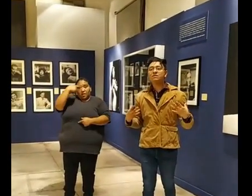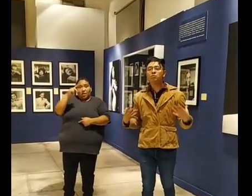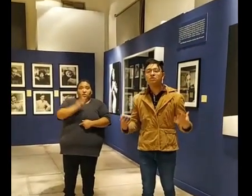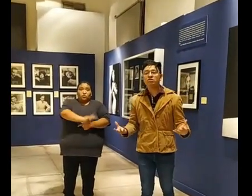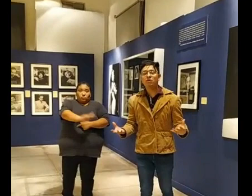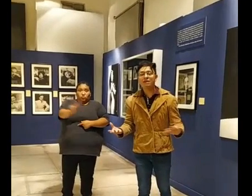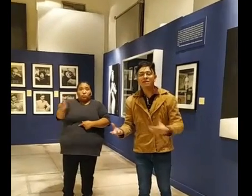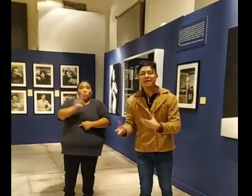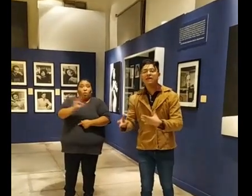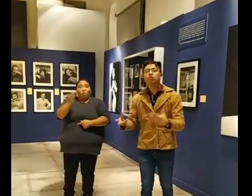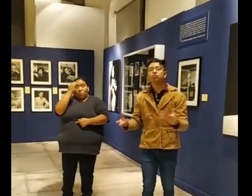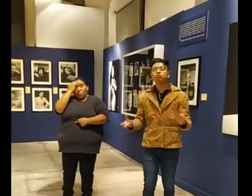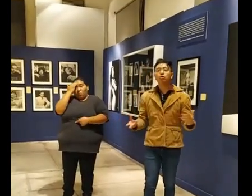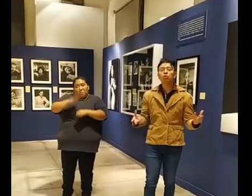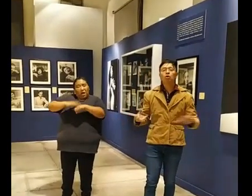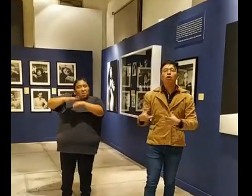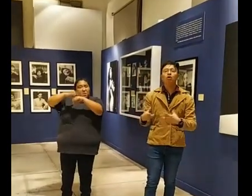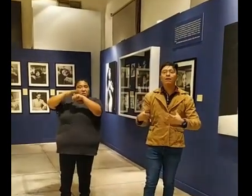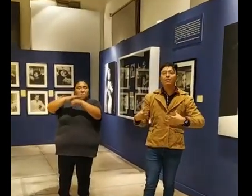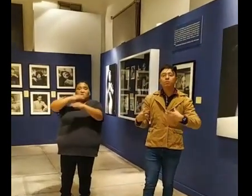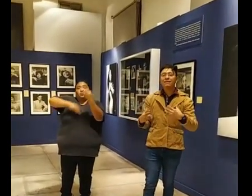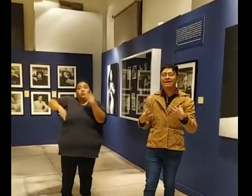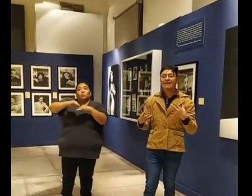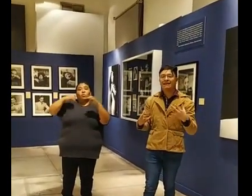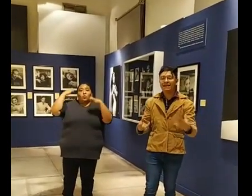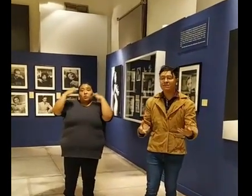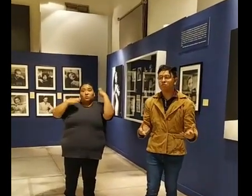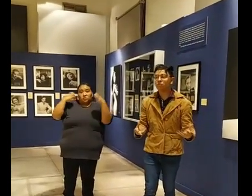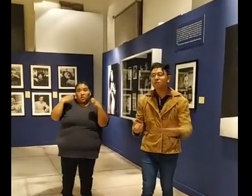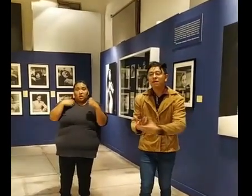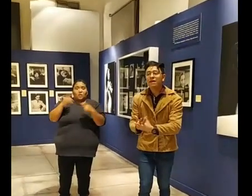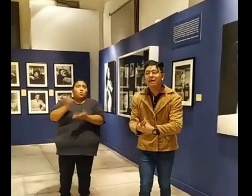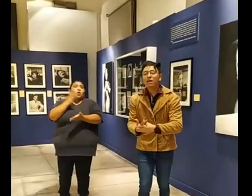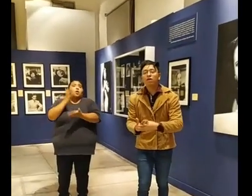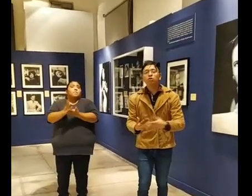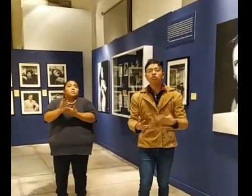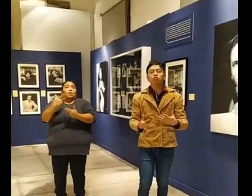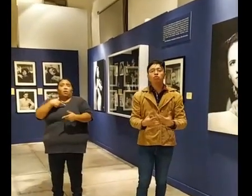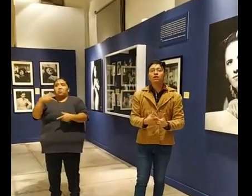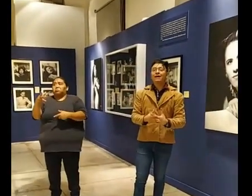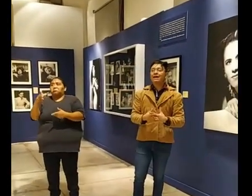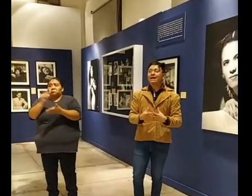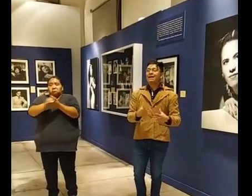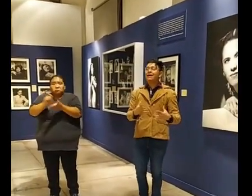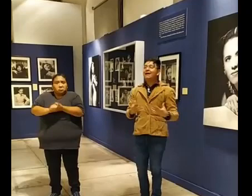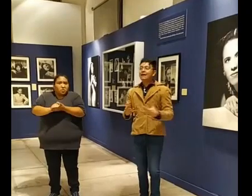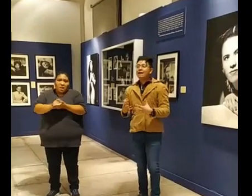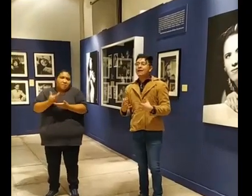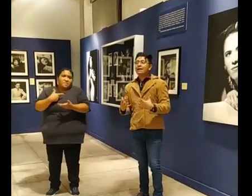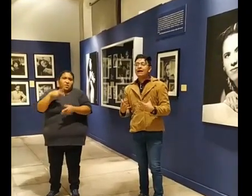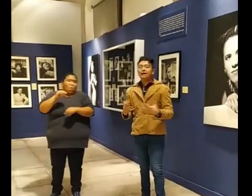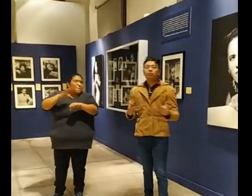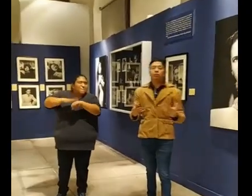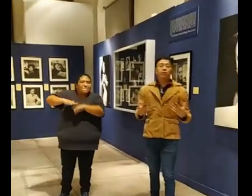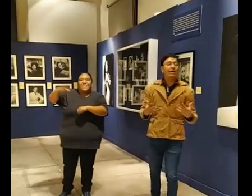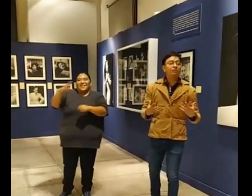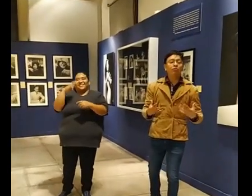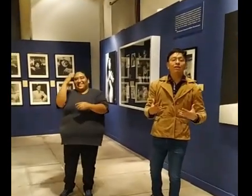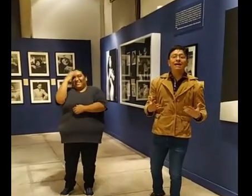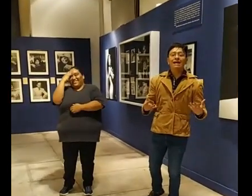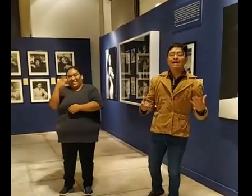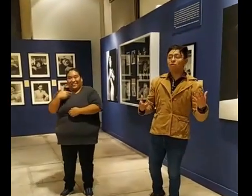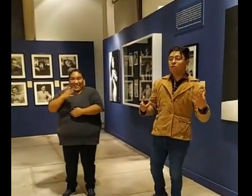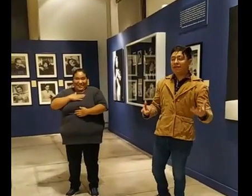estas exposiciones y no solo lo que vemos en el texto. Eh, yo soy eh, eh, el